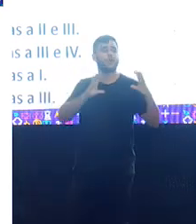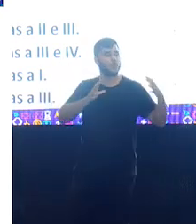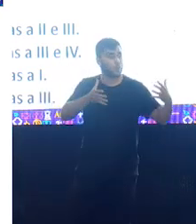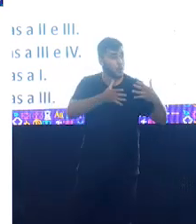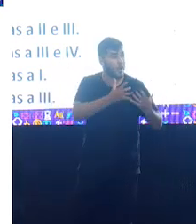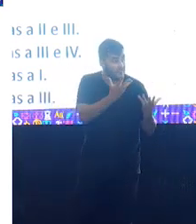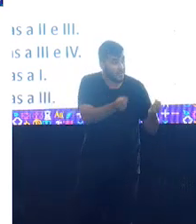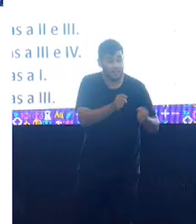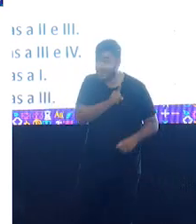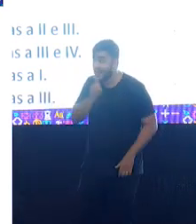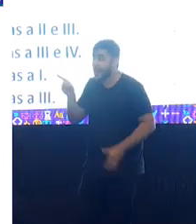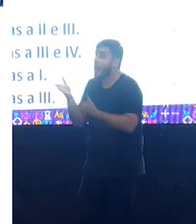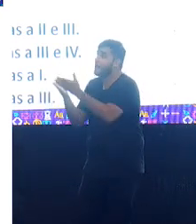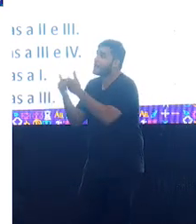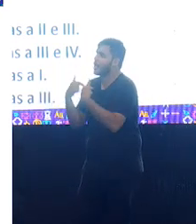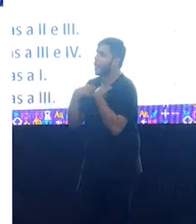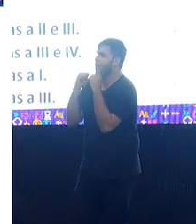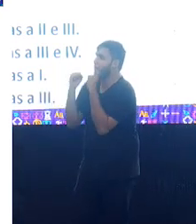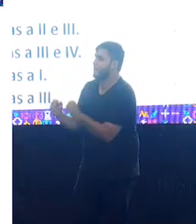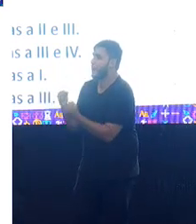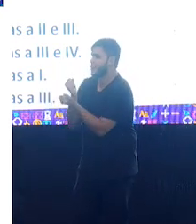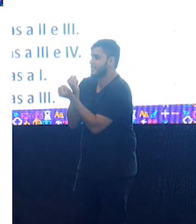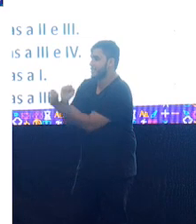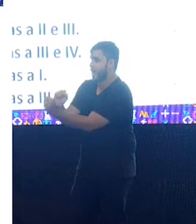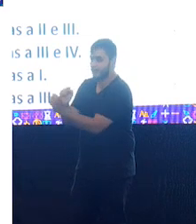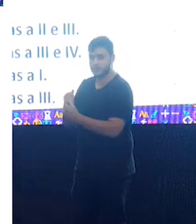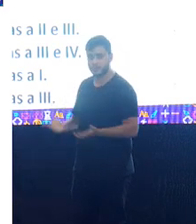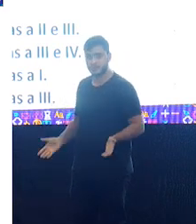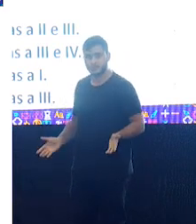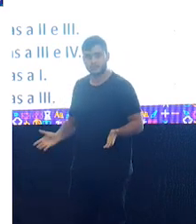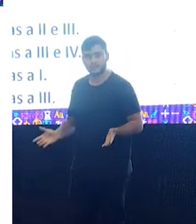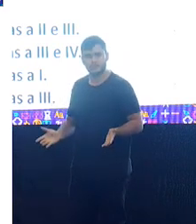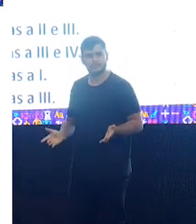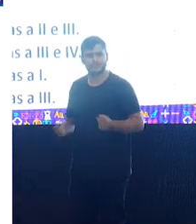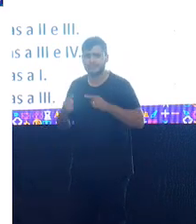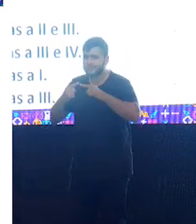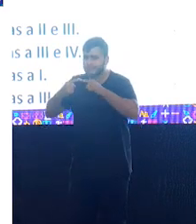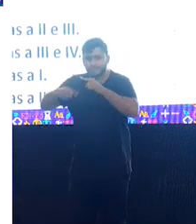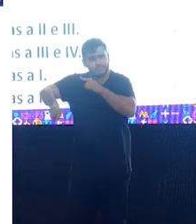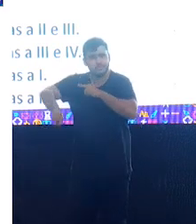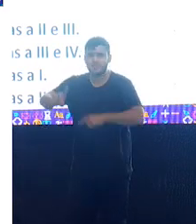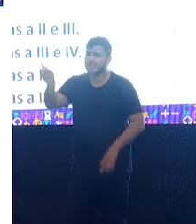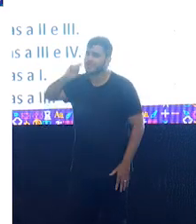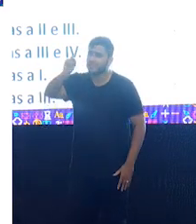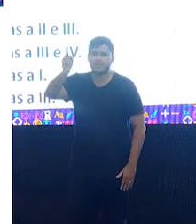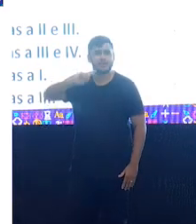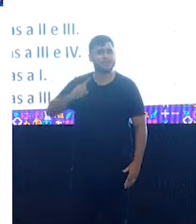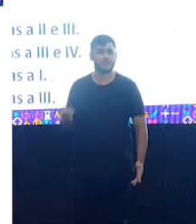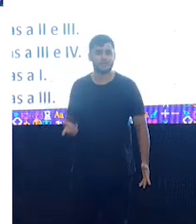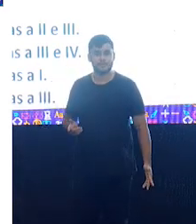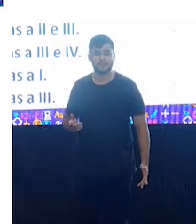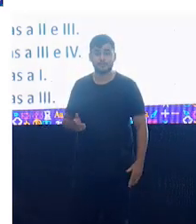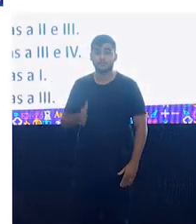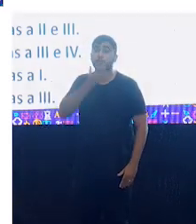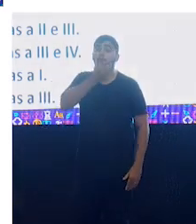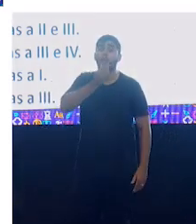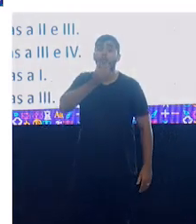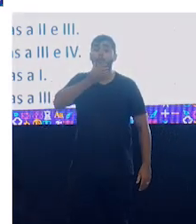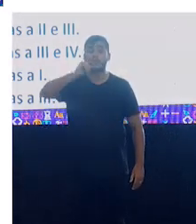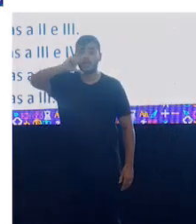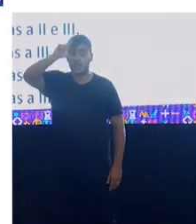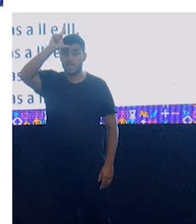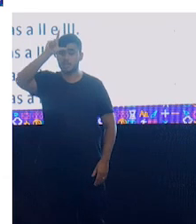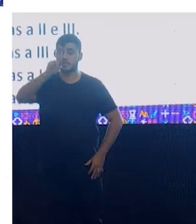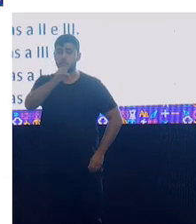isso com os negros, né? Ah, professor, mas Zumbi dos Palmares tinha um escravo. Sim, ele não foi